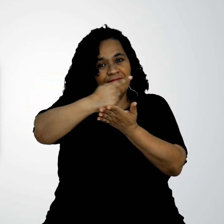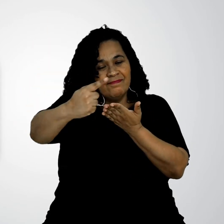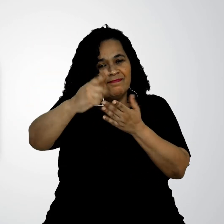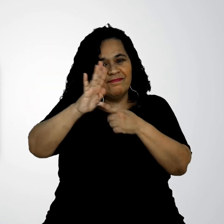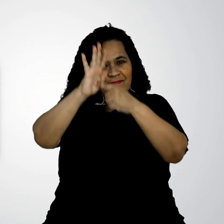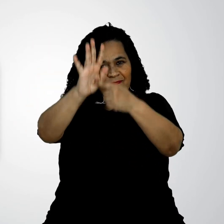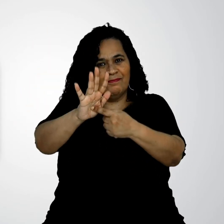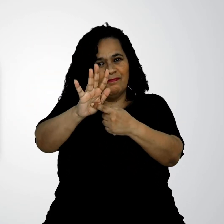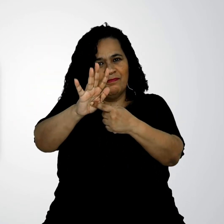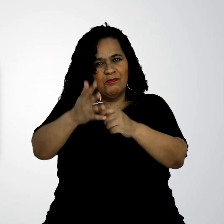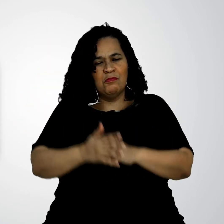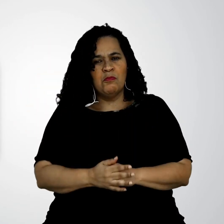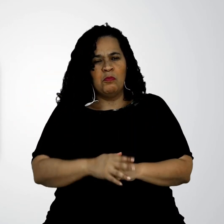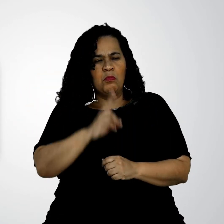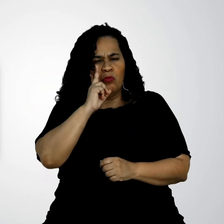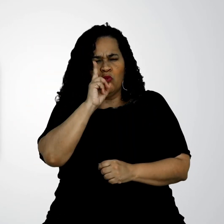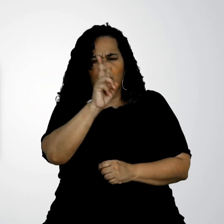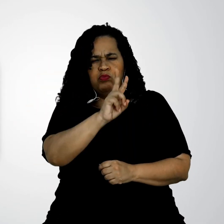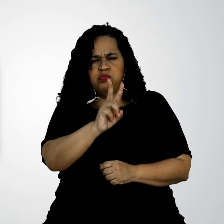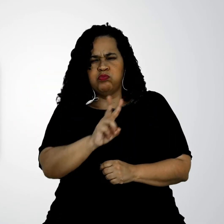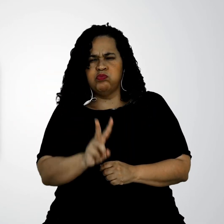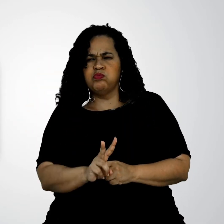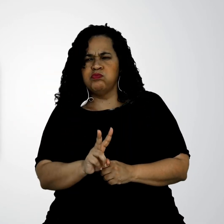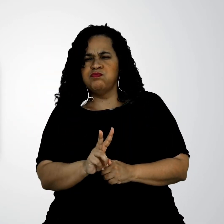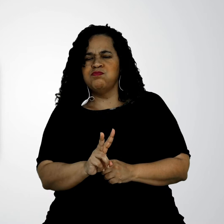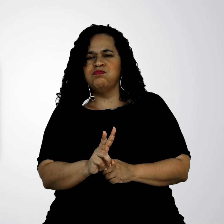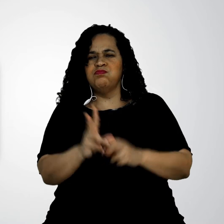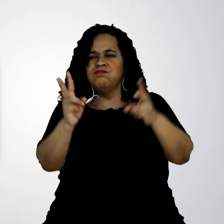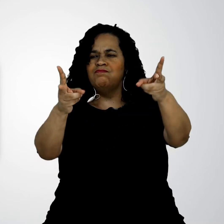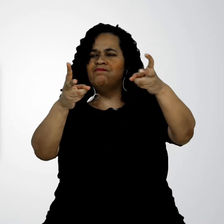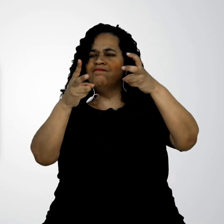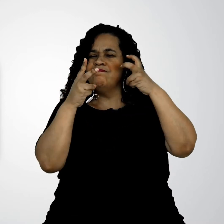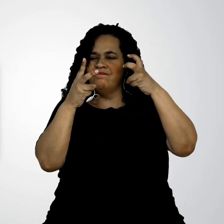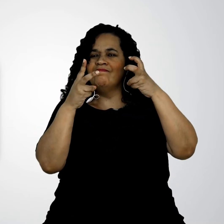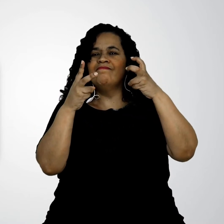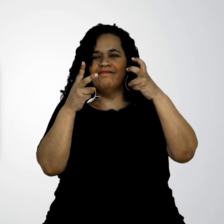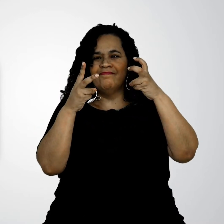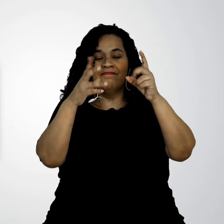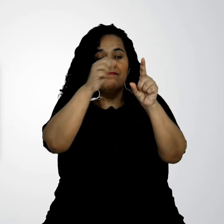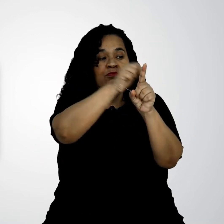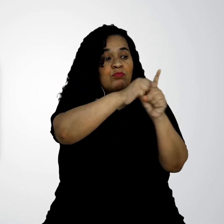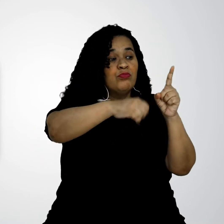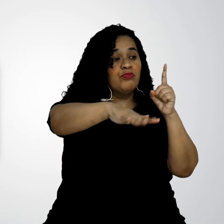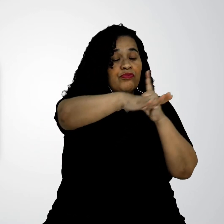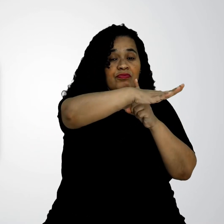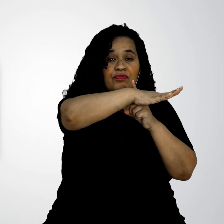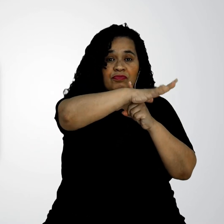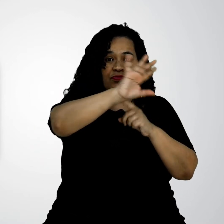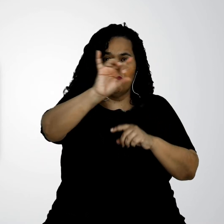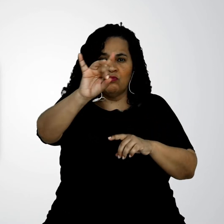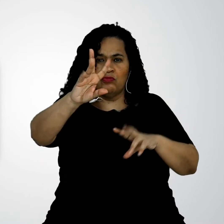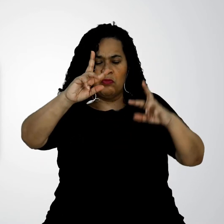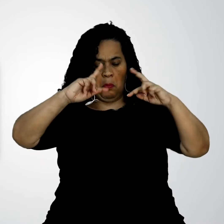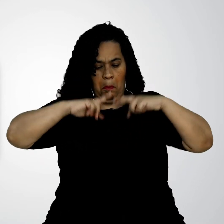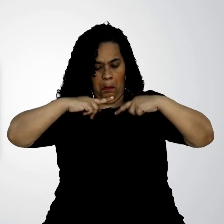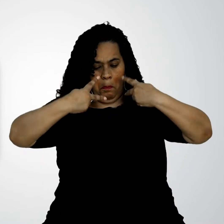Exatamente. Quando a gente olha então para isso, nós não estamos olhando só para uma sociedade enquanto seres